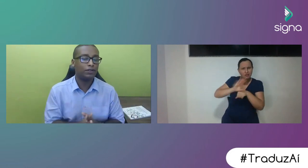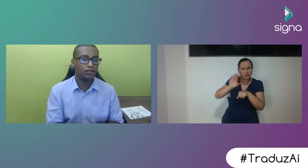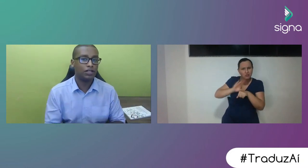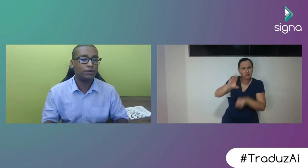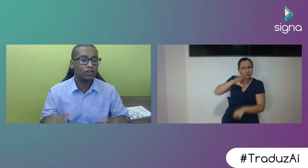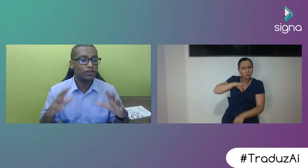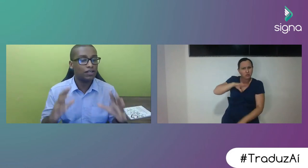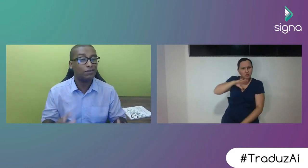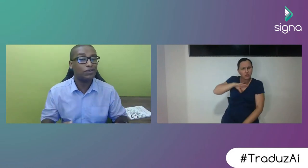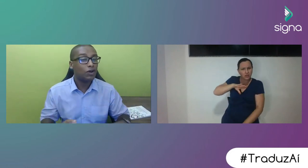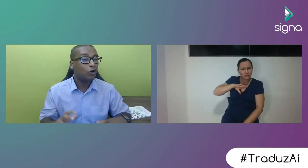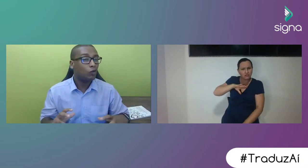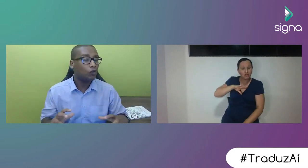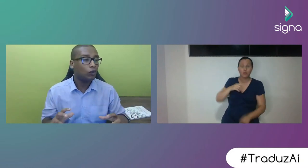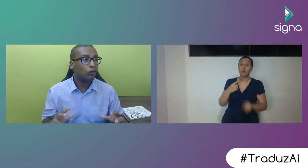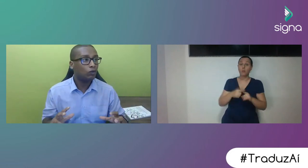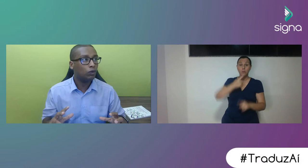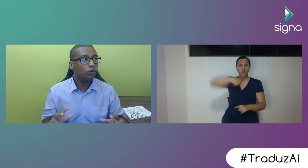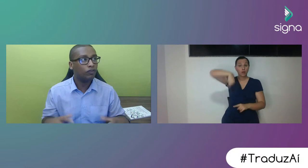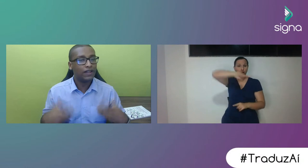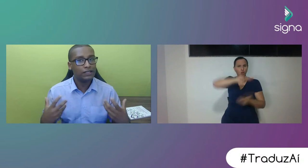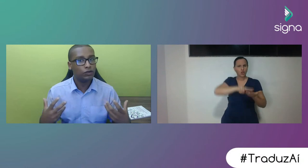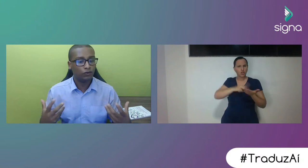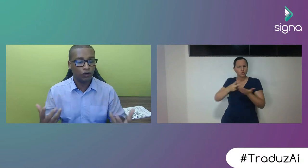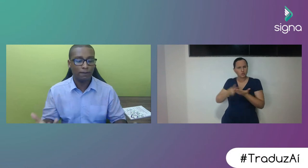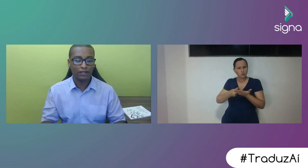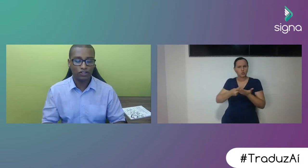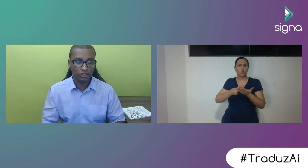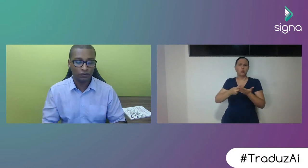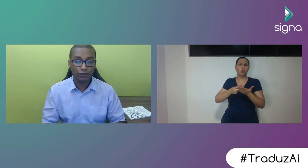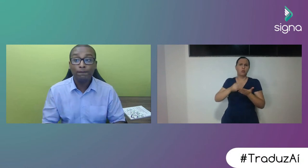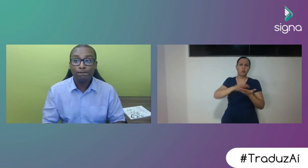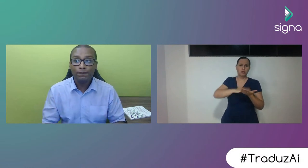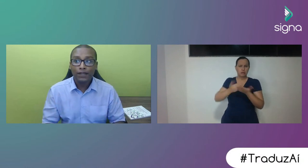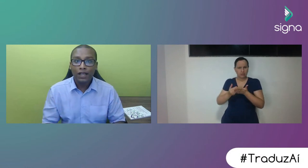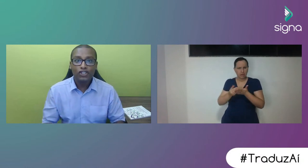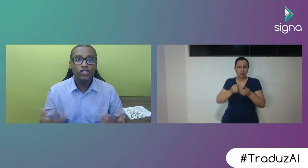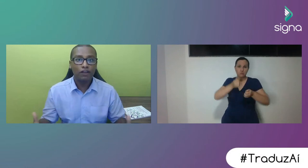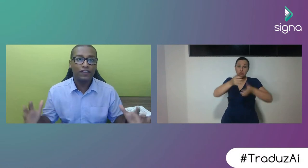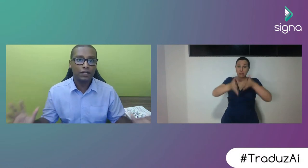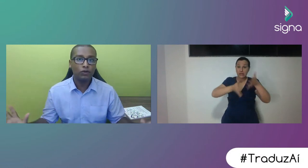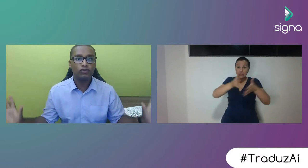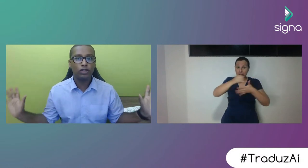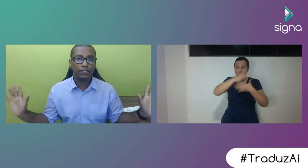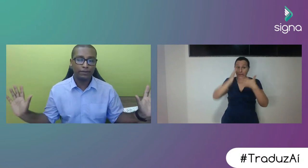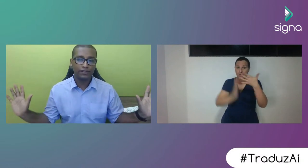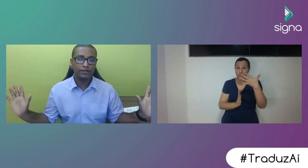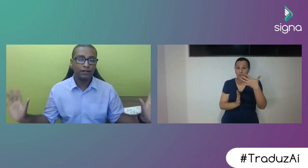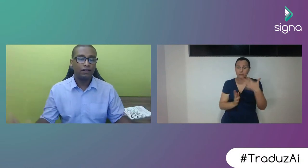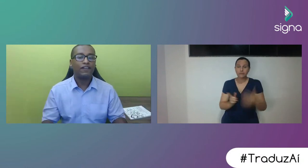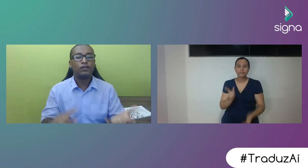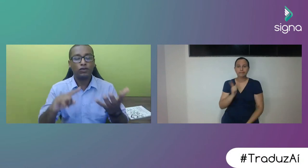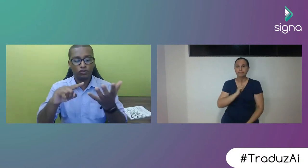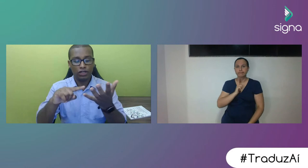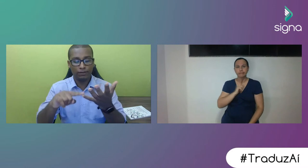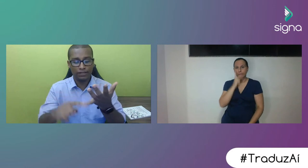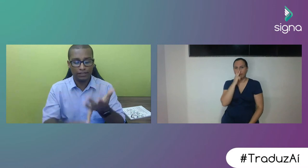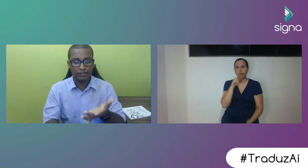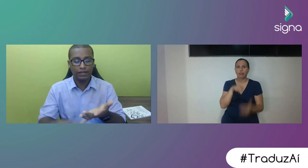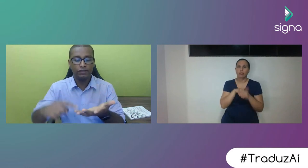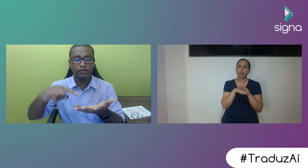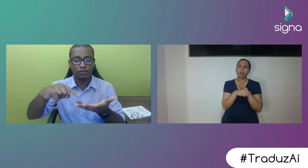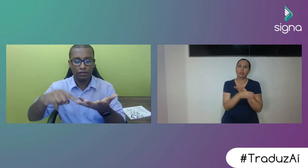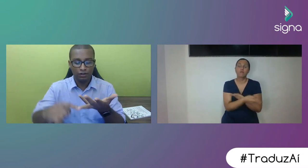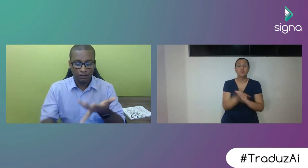tradutores e intérpretes de Libras, nós temos um vício formativo de só fazer curso de Libras. Faz curso de